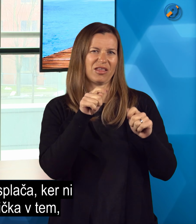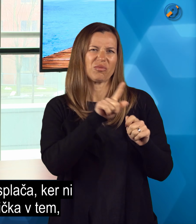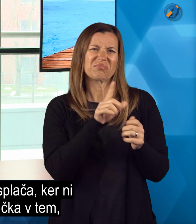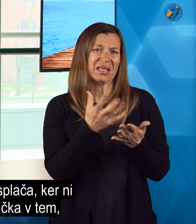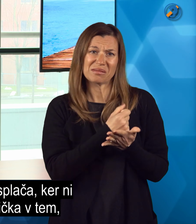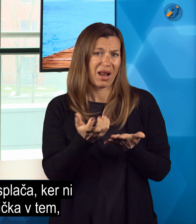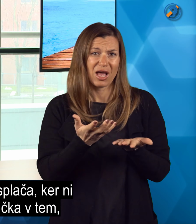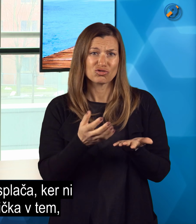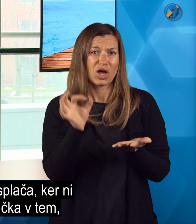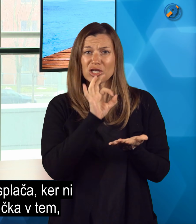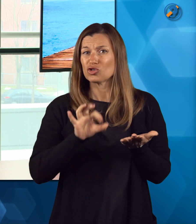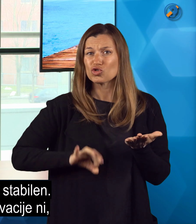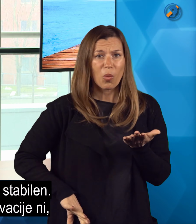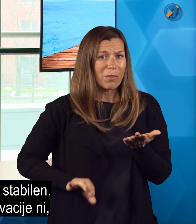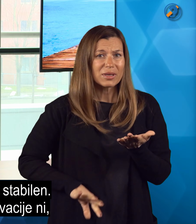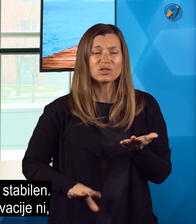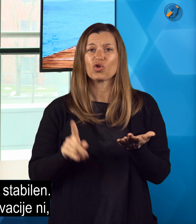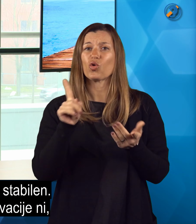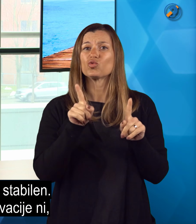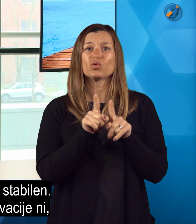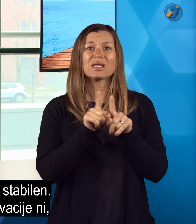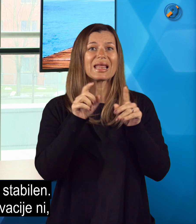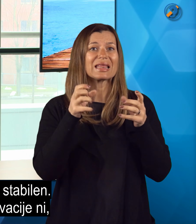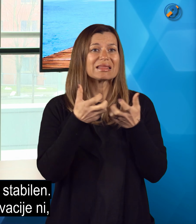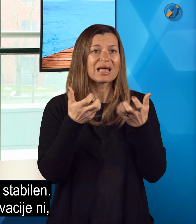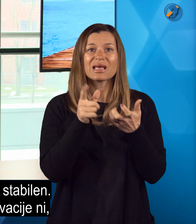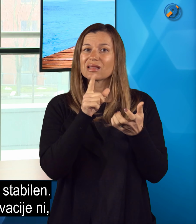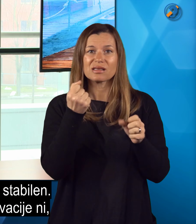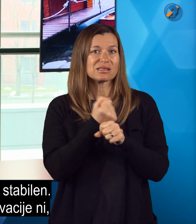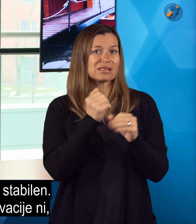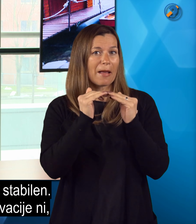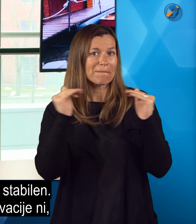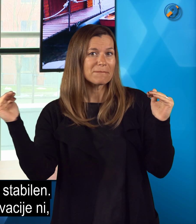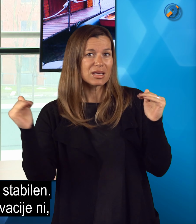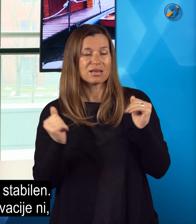ni nobenega dobička v tem, ker ni tudi trg ni stabilen,